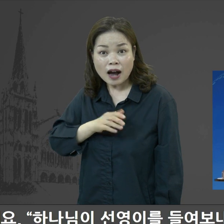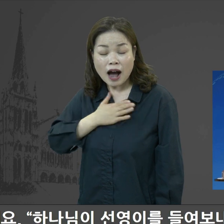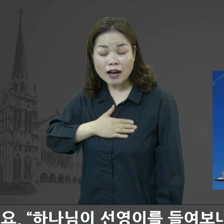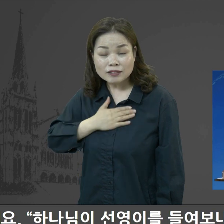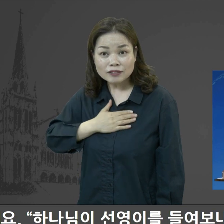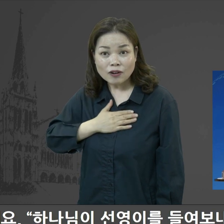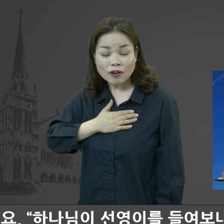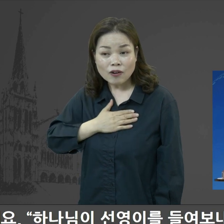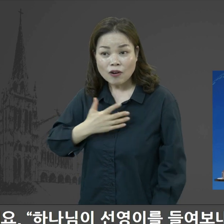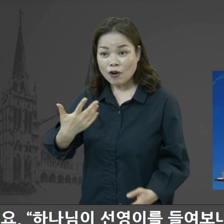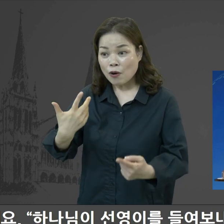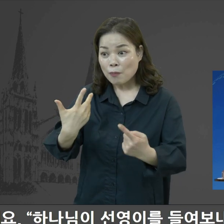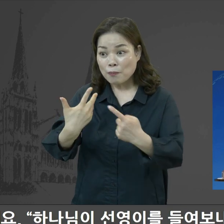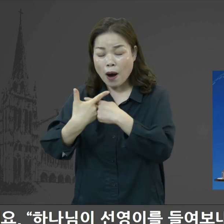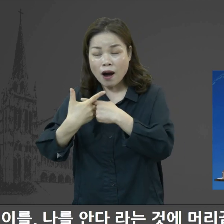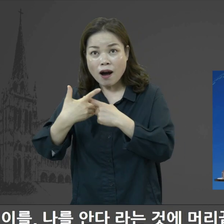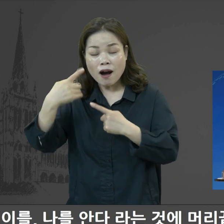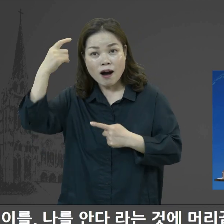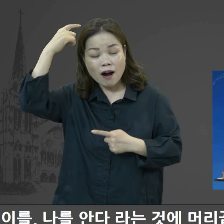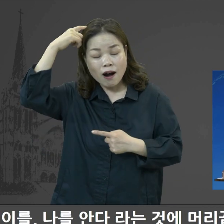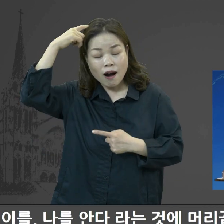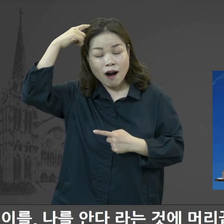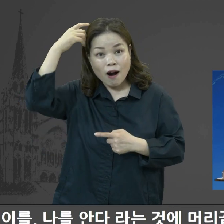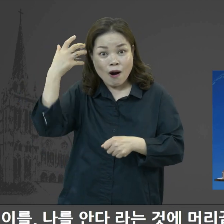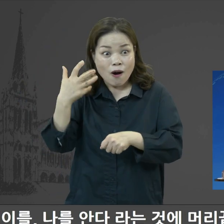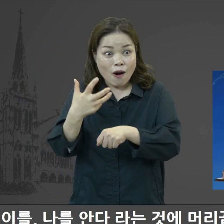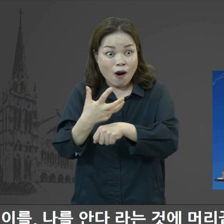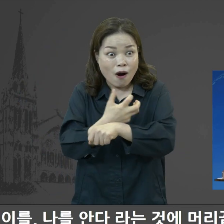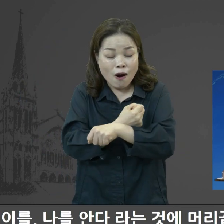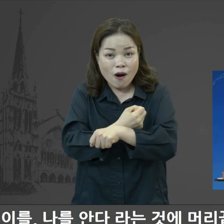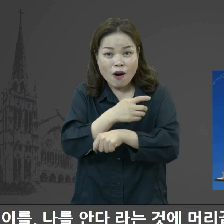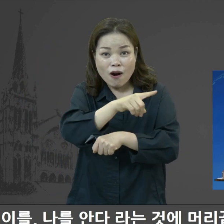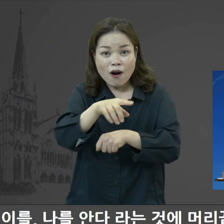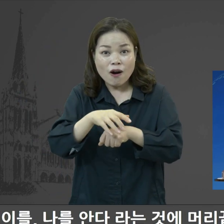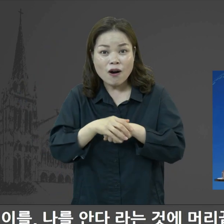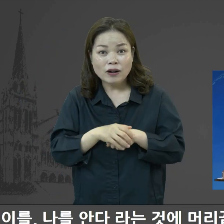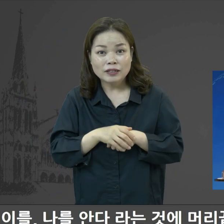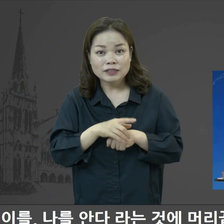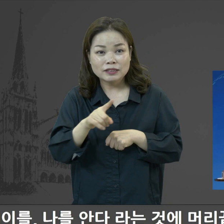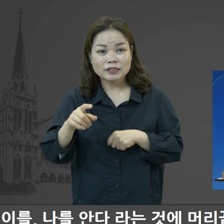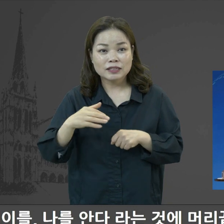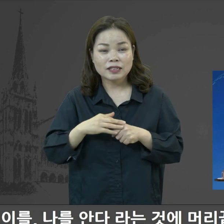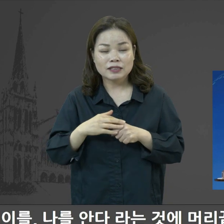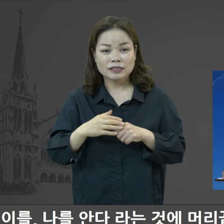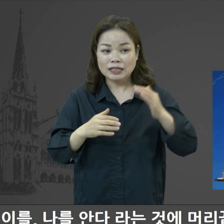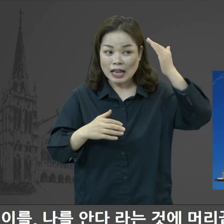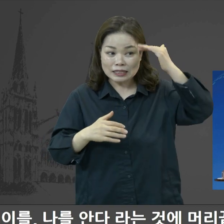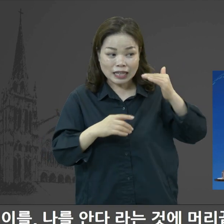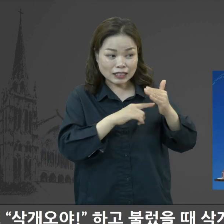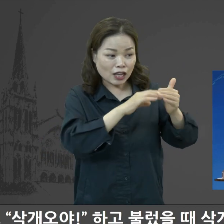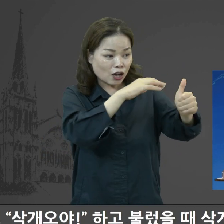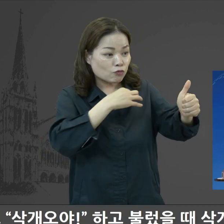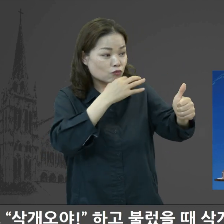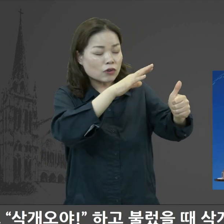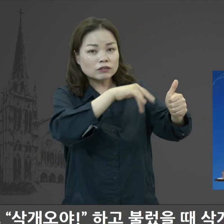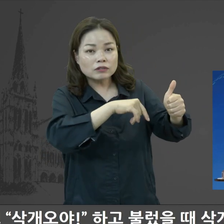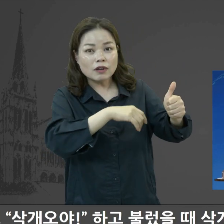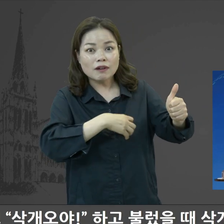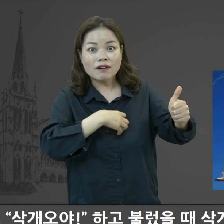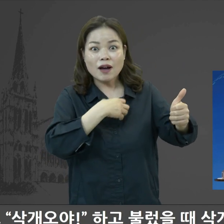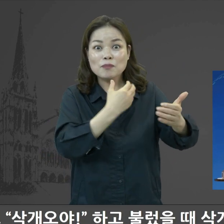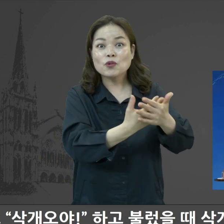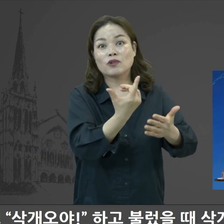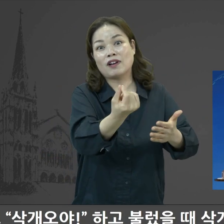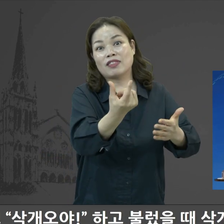쓰는 거예요. 마치 삭개오를 보고요, 삭개오야 하고 불렀을 때 삭개오가 얼마나 놀랐을까. 저는 그거 이해해요.